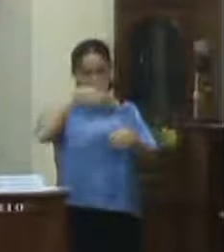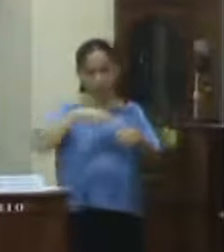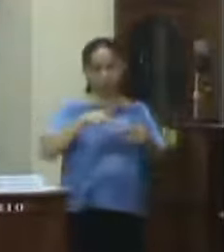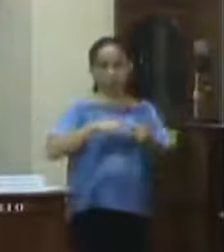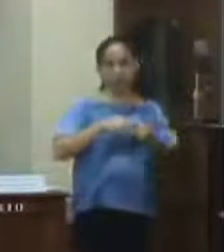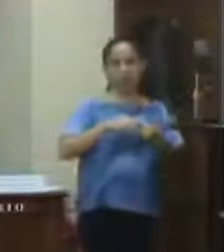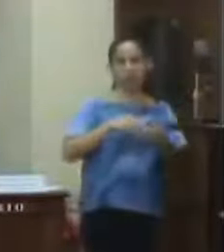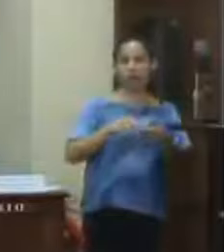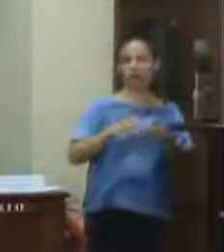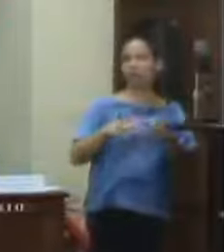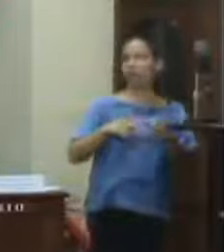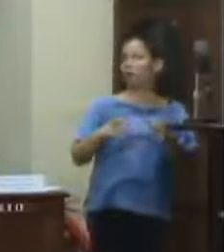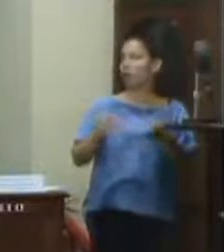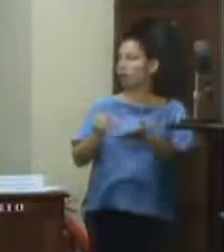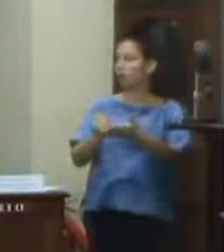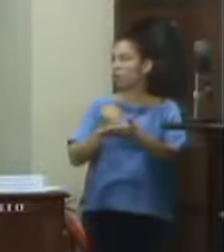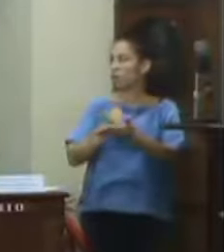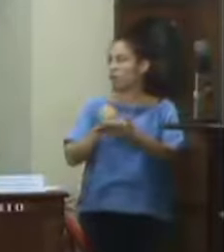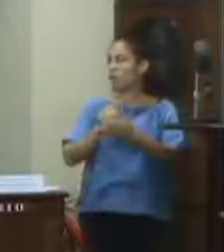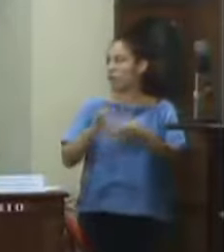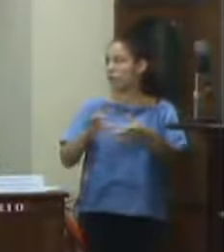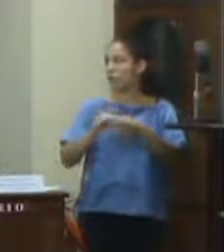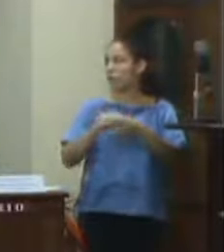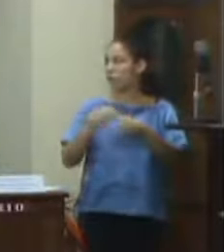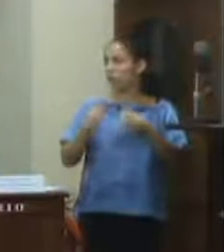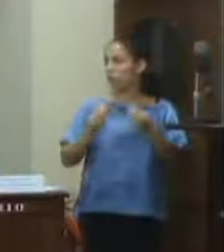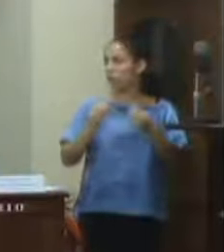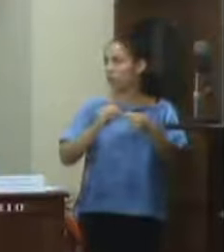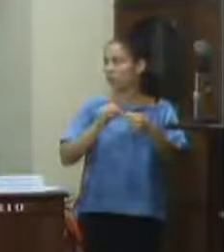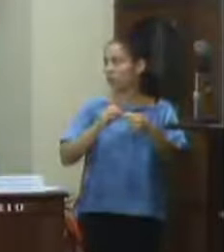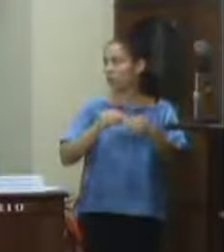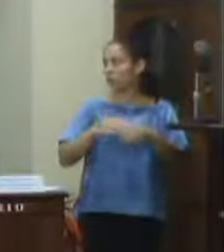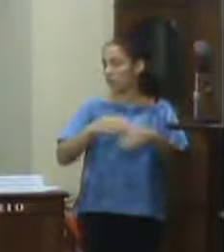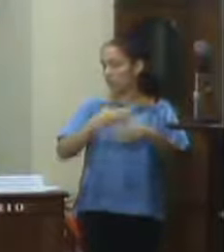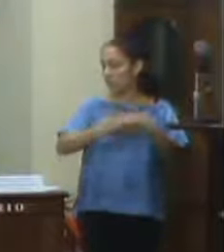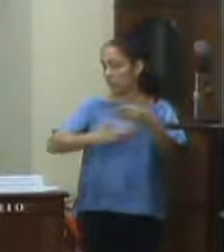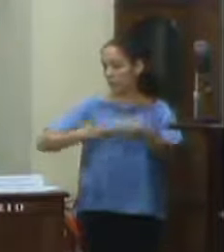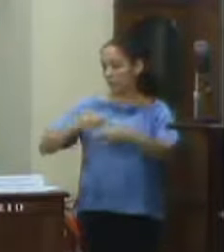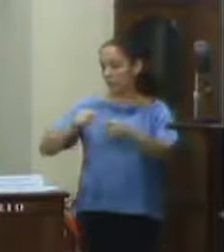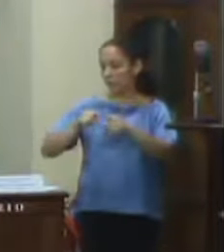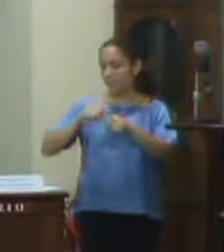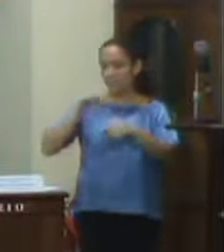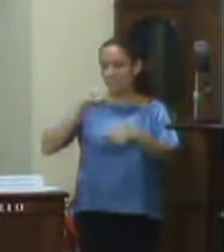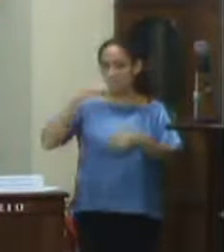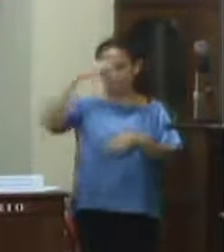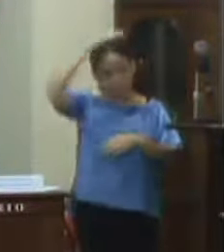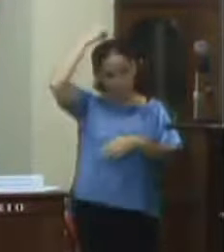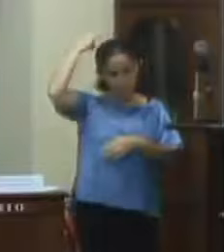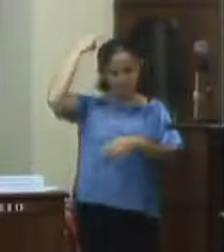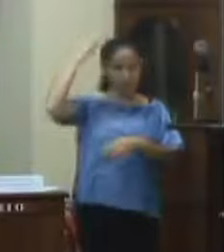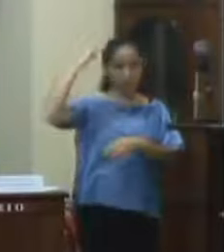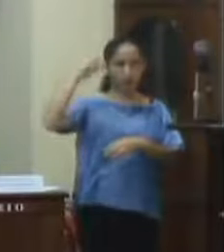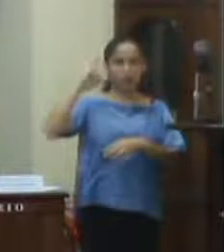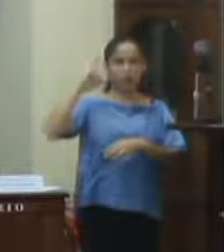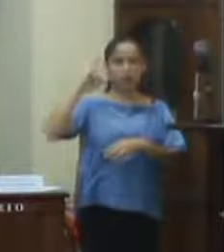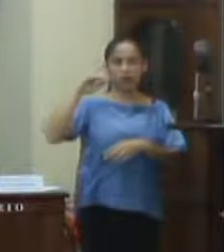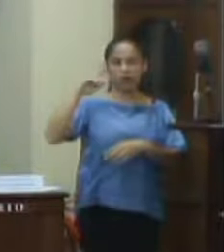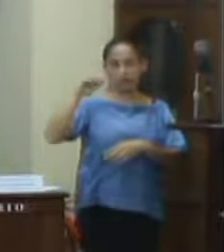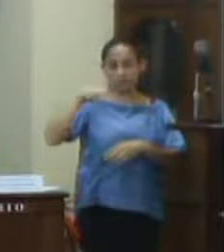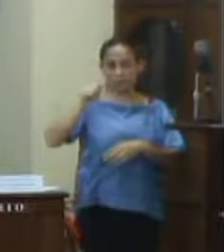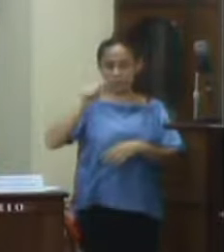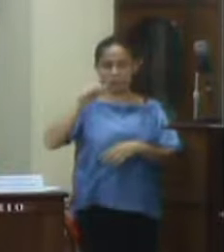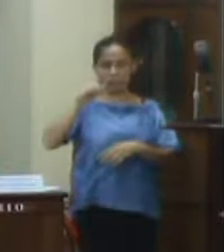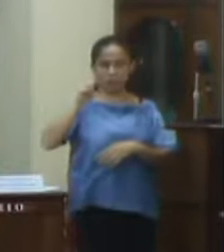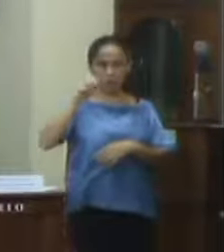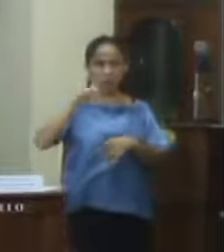a estabelecer, firmar e celebrar termo de cooperação ou convênio com a Irmandade Santa Isabel da Santa Casa da Misericórdia da cidade do Rio